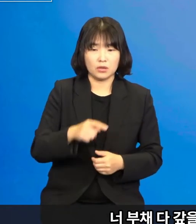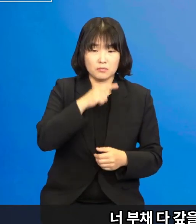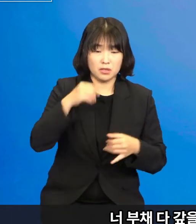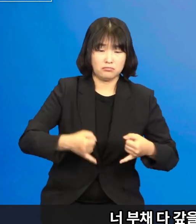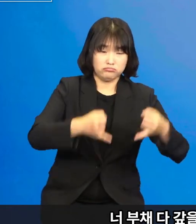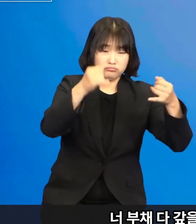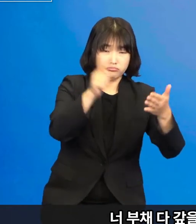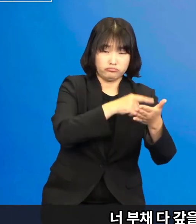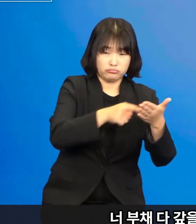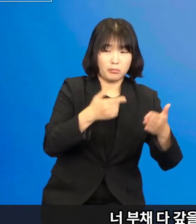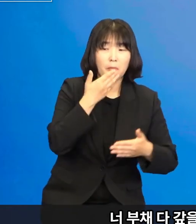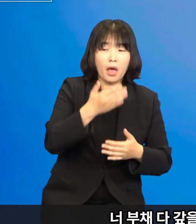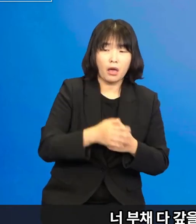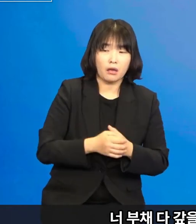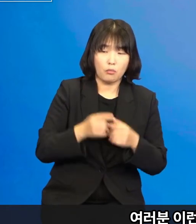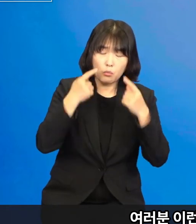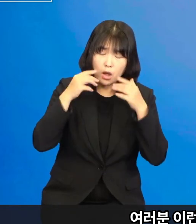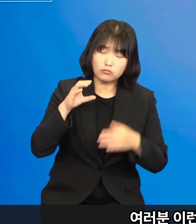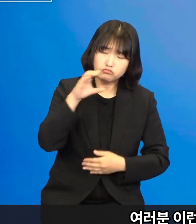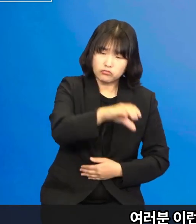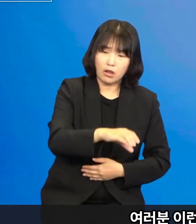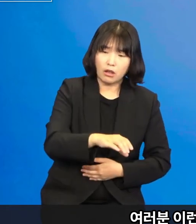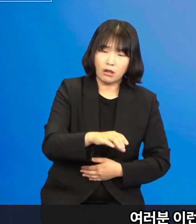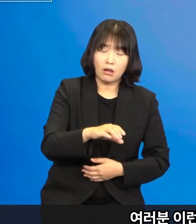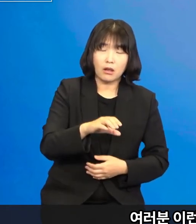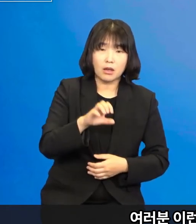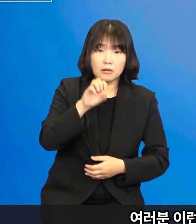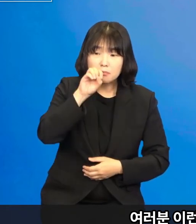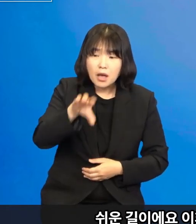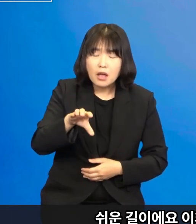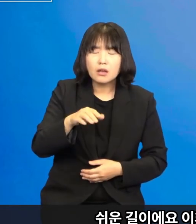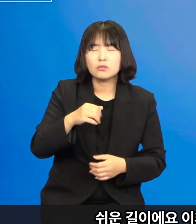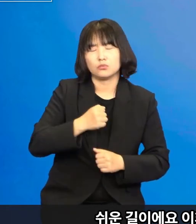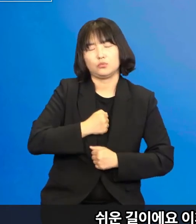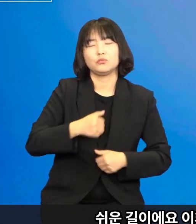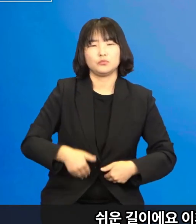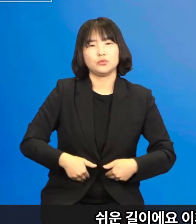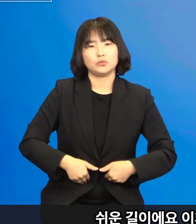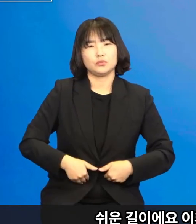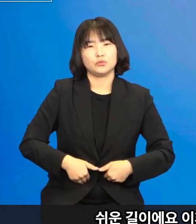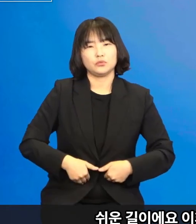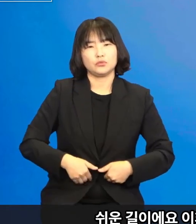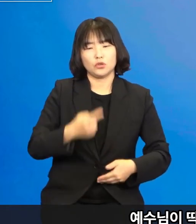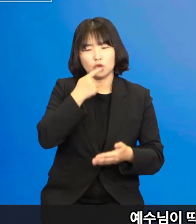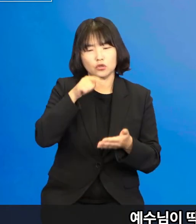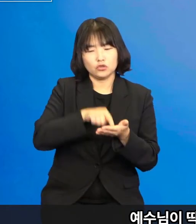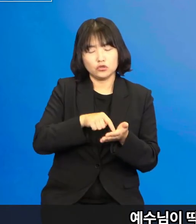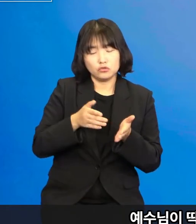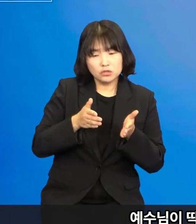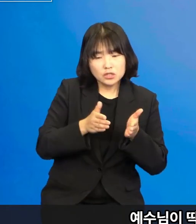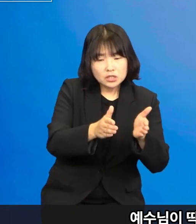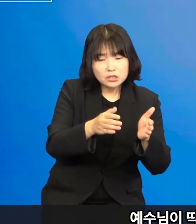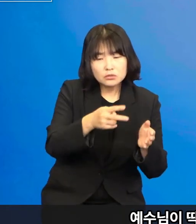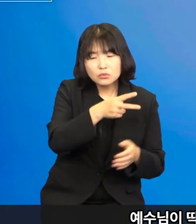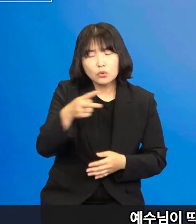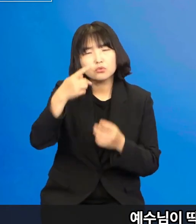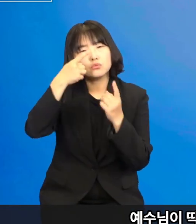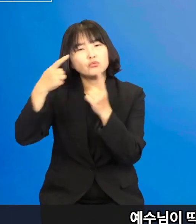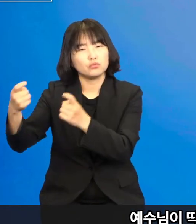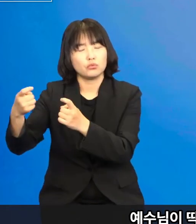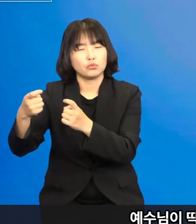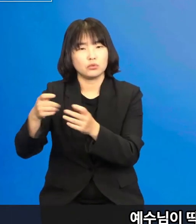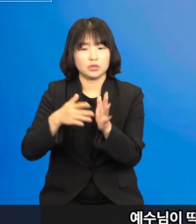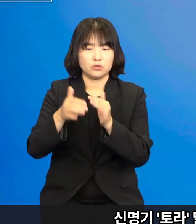있어. 확실한 투자야. 여러분 이런 거 조심하셔야 돼요. 쉬운 길이 이게 쉬운 길이 유혹이거든요. 근데 예수님이 딱 분별이 되는